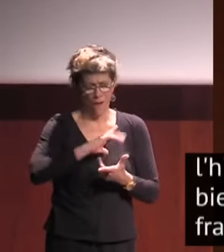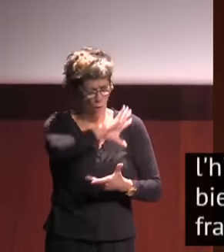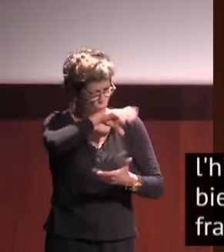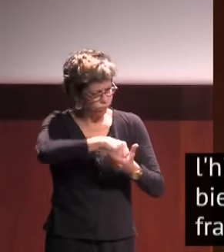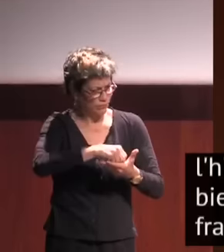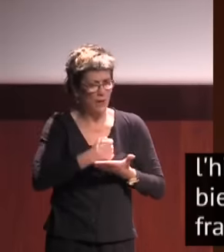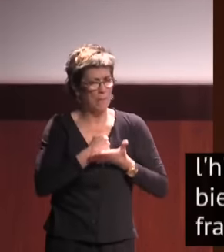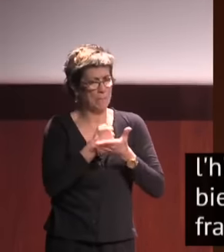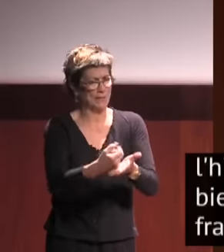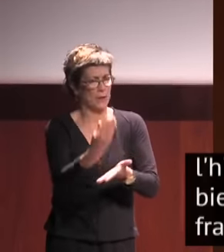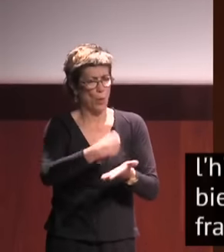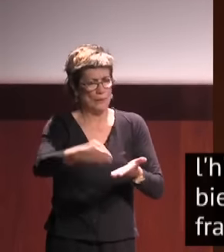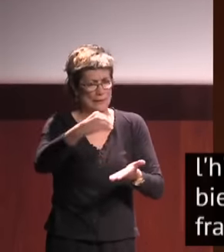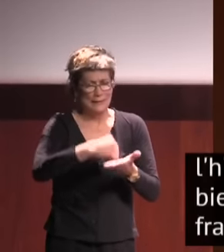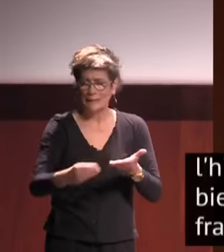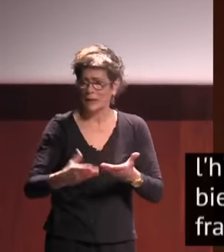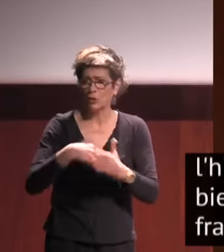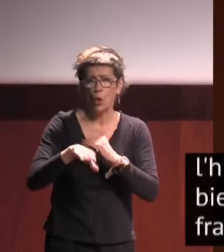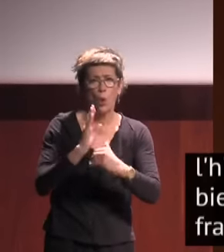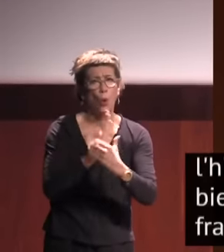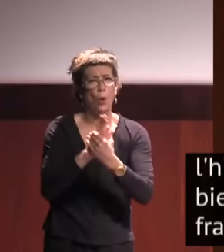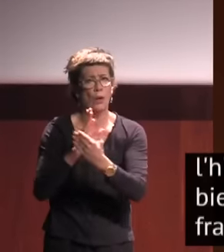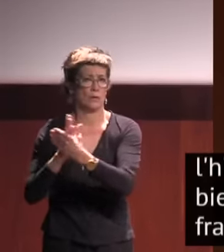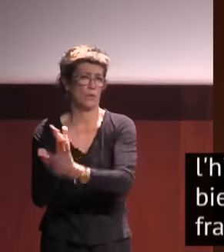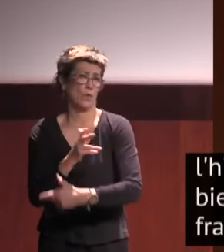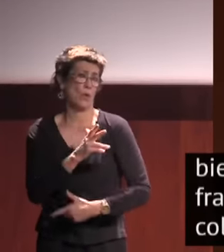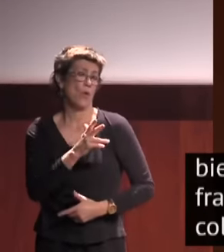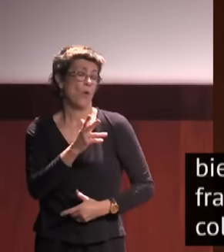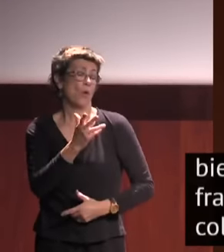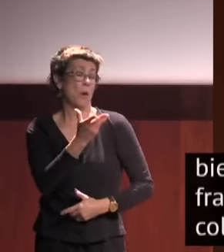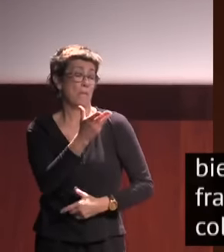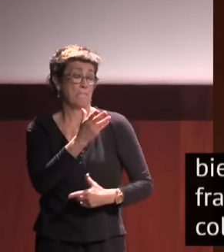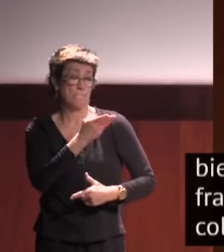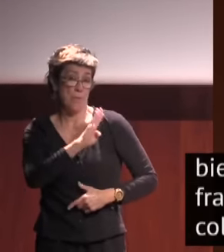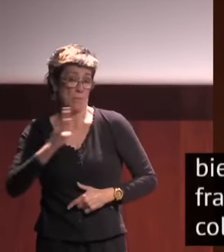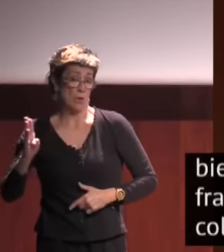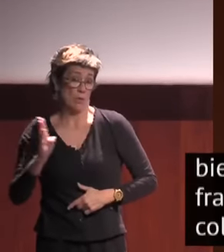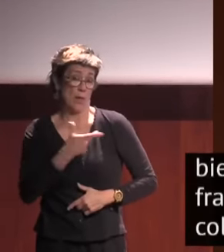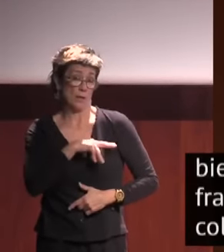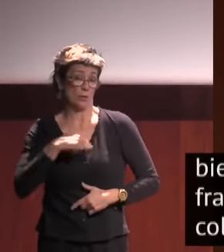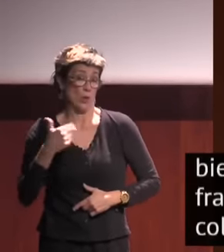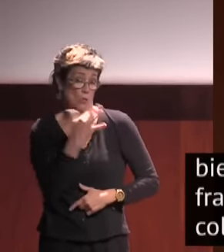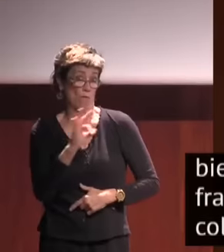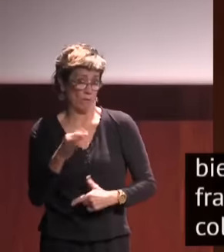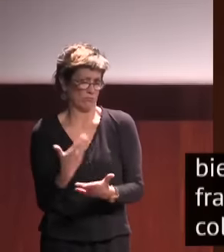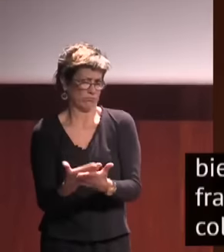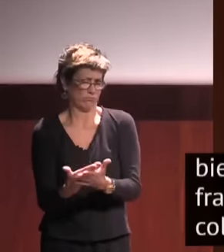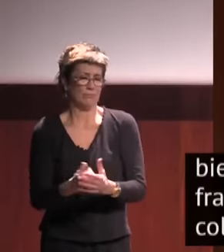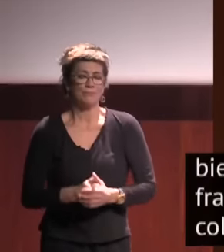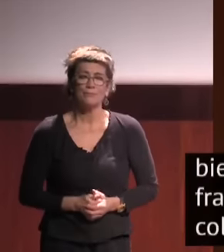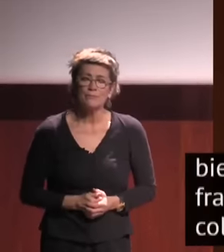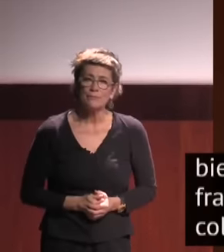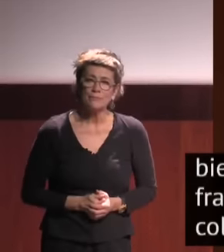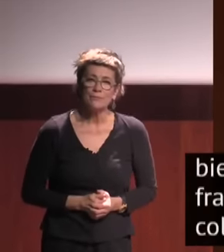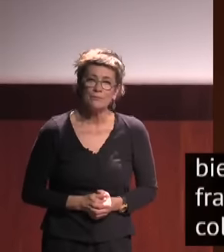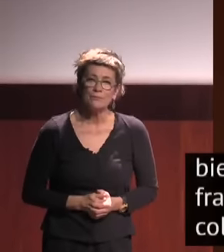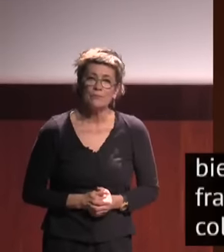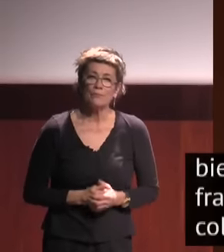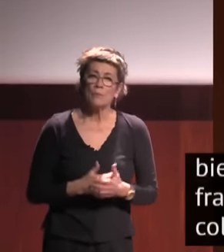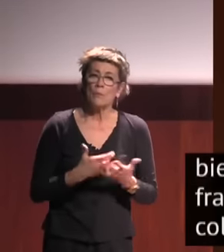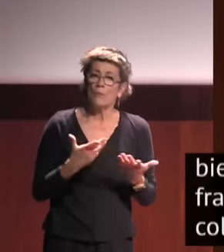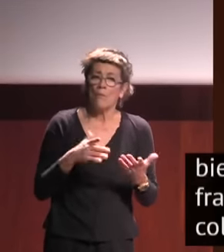écrit. Les collections de la Bibliothèque nationale de France en sont témoins. Elle est présente de